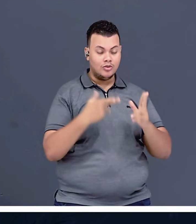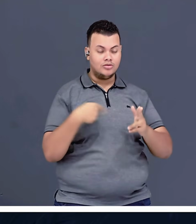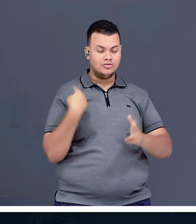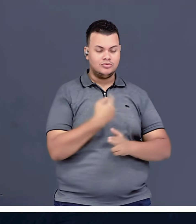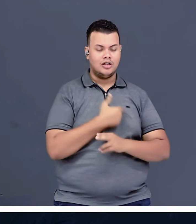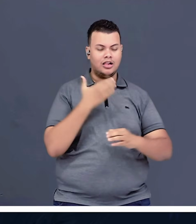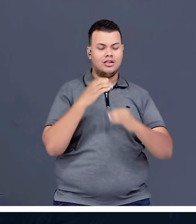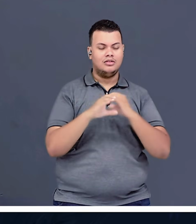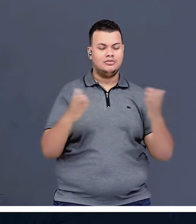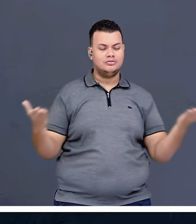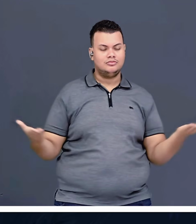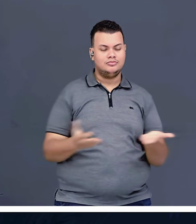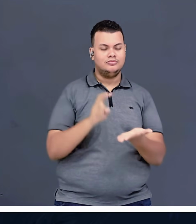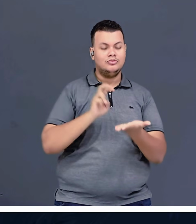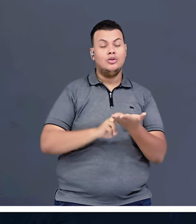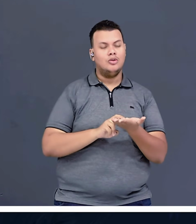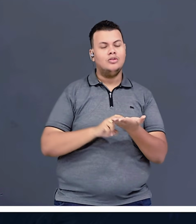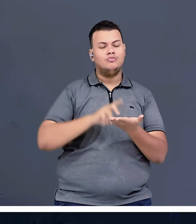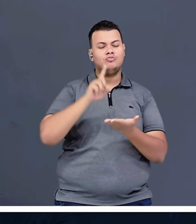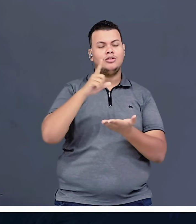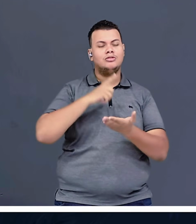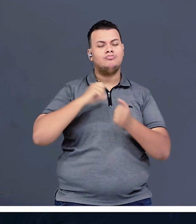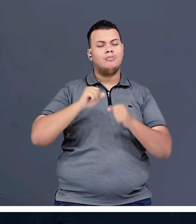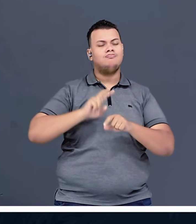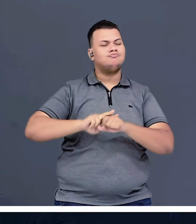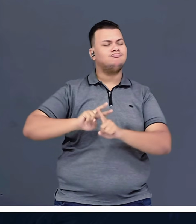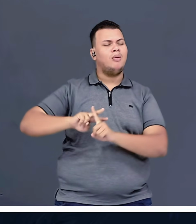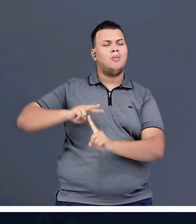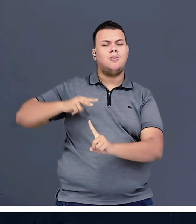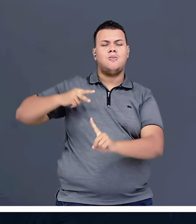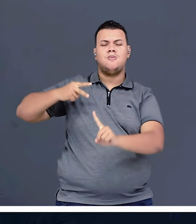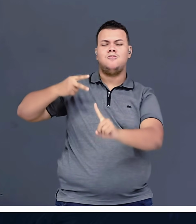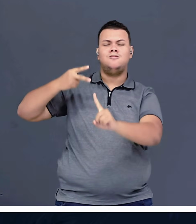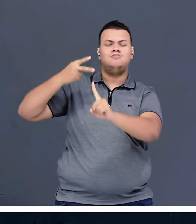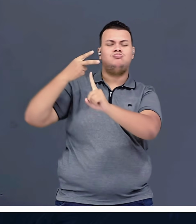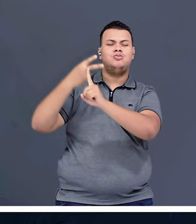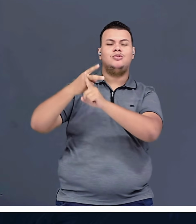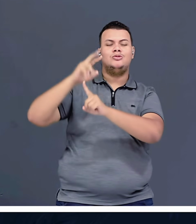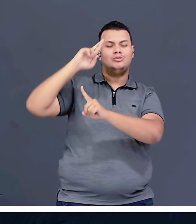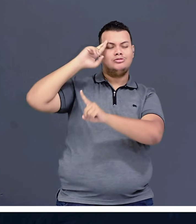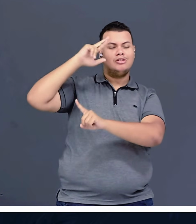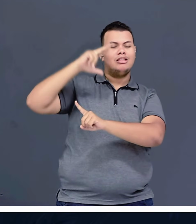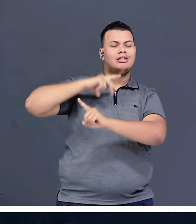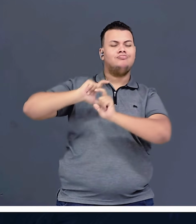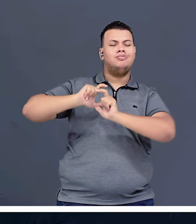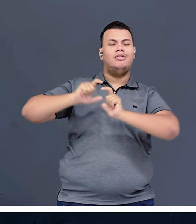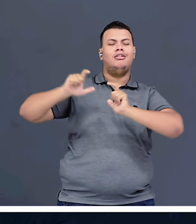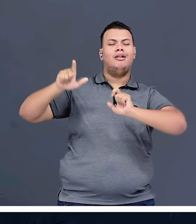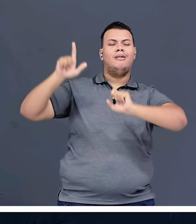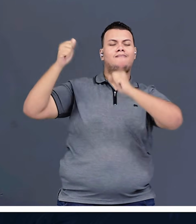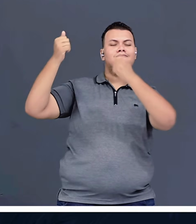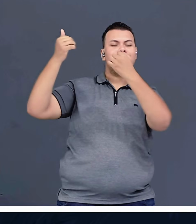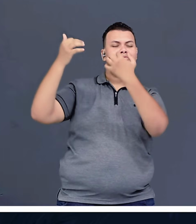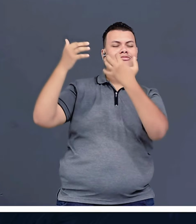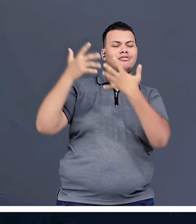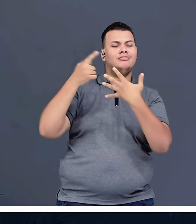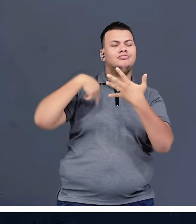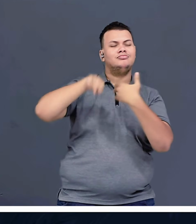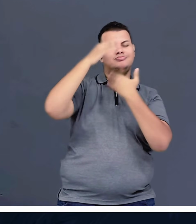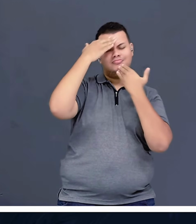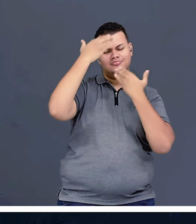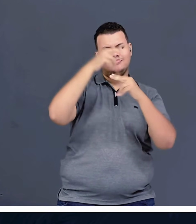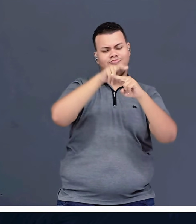nessa manhã, é mais que abundante. O Senhor é mais que abundante. Te louvamos por